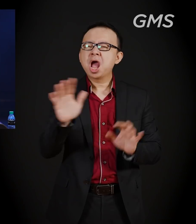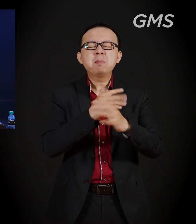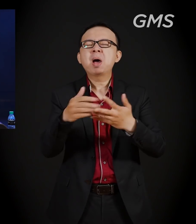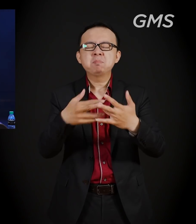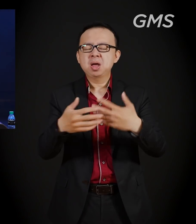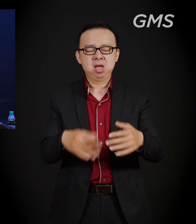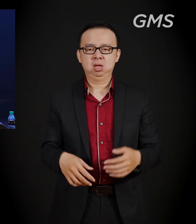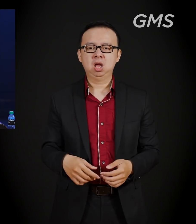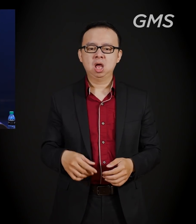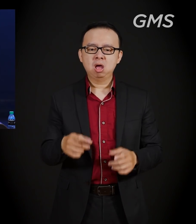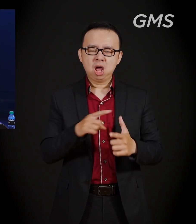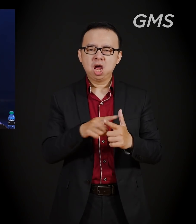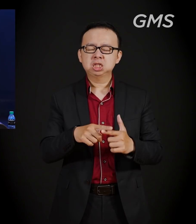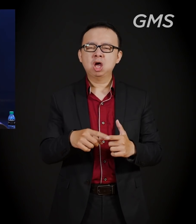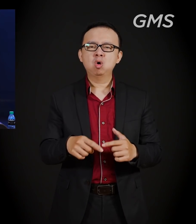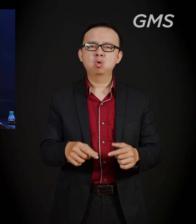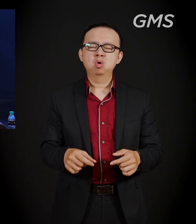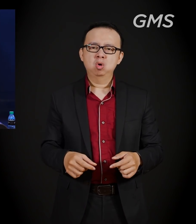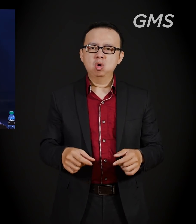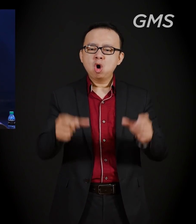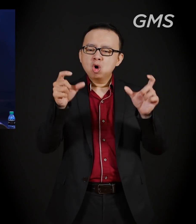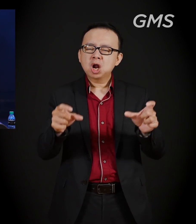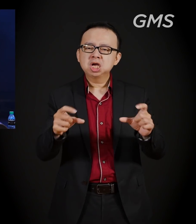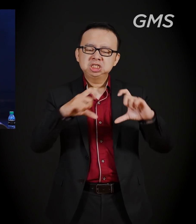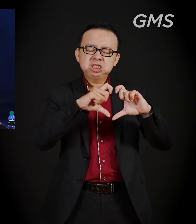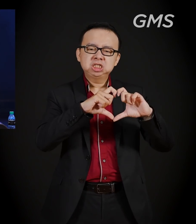mendengar. Jadi lesbian itu wajar.